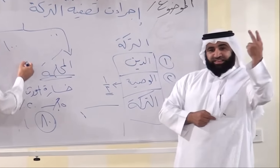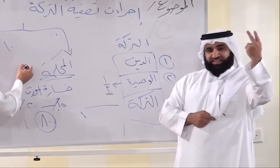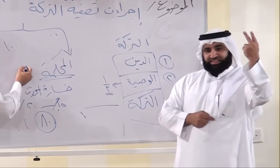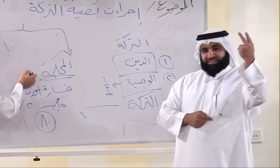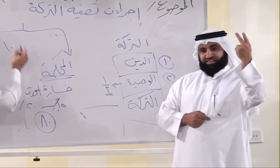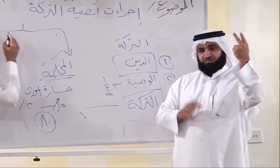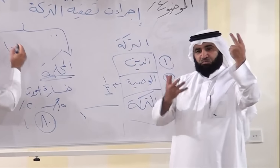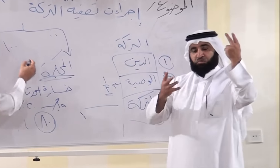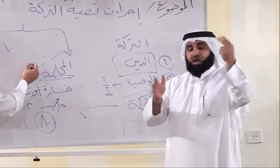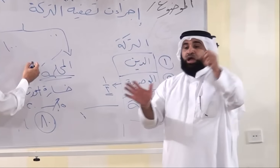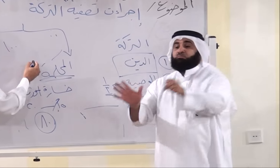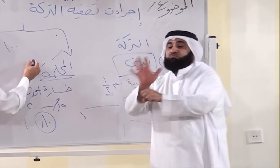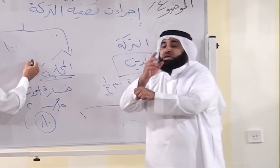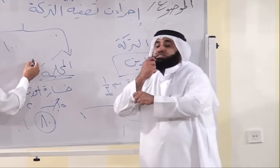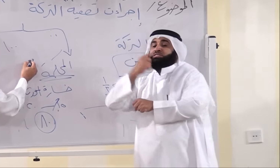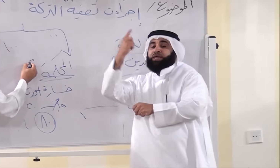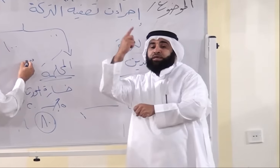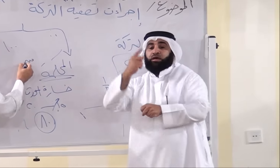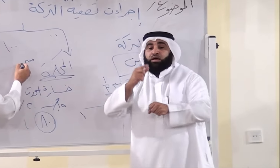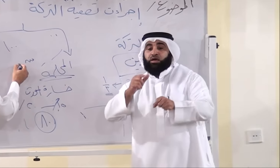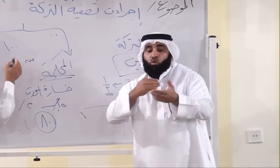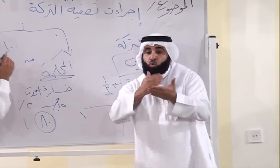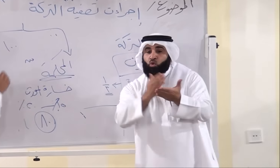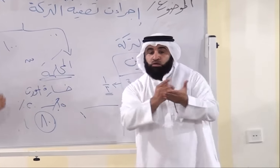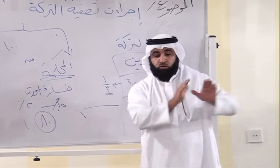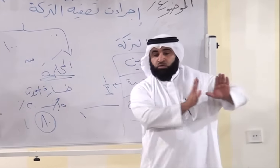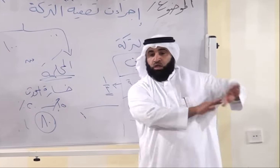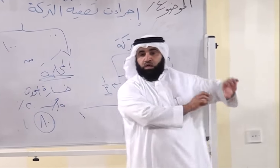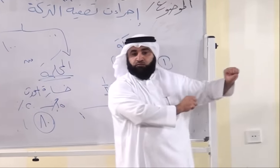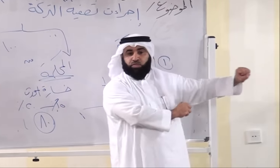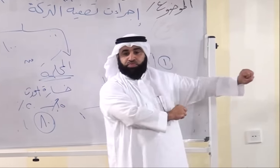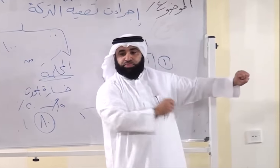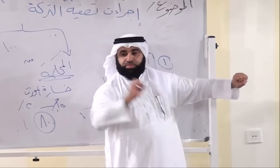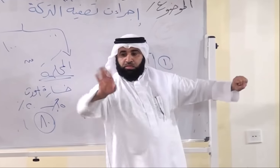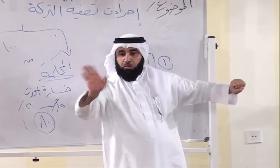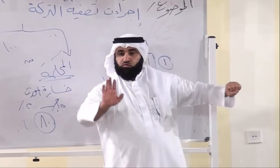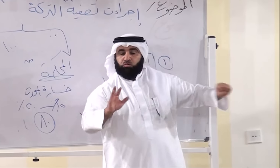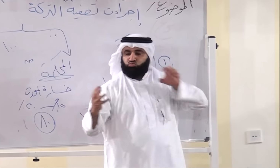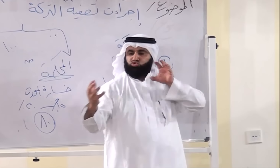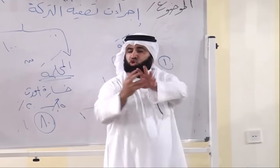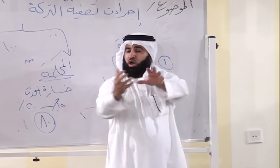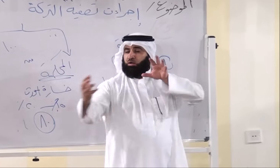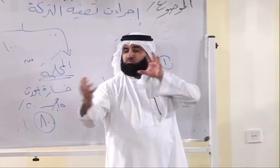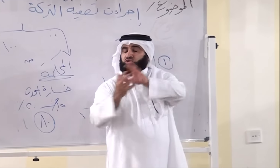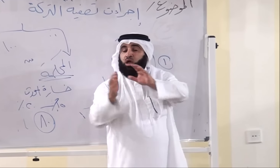إلى 15 سنة.